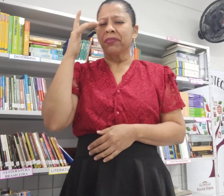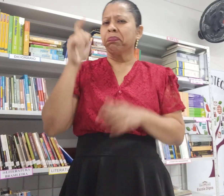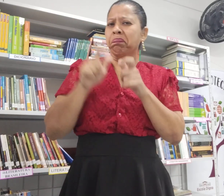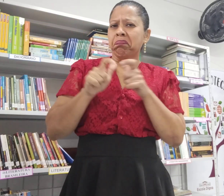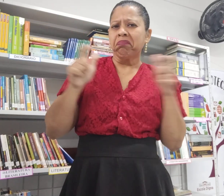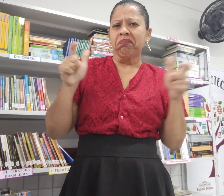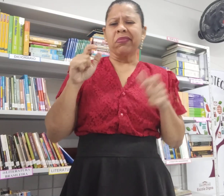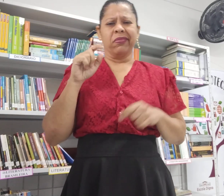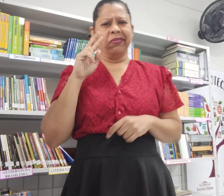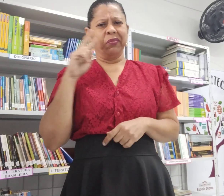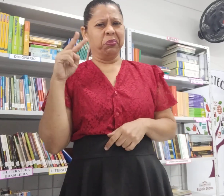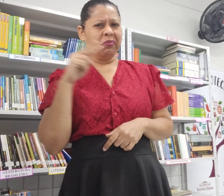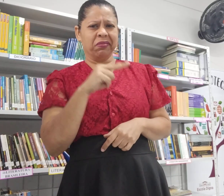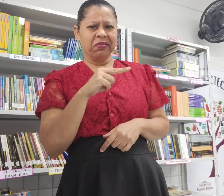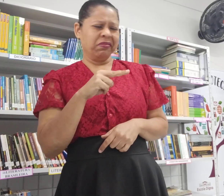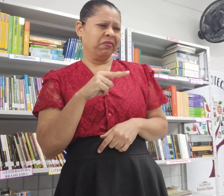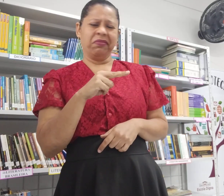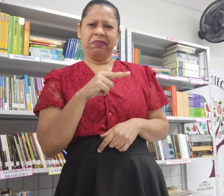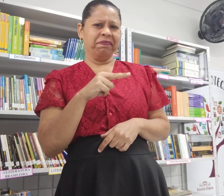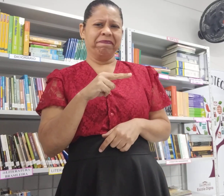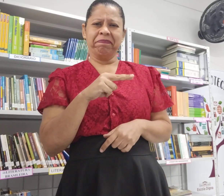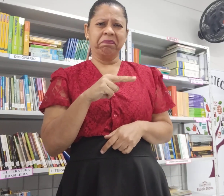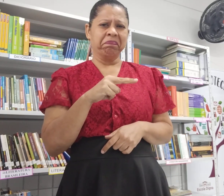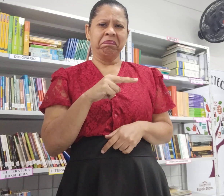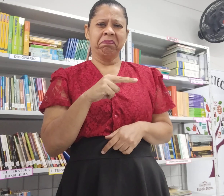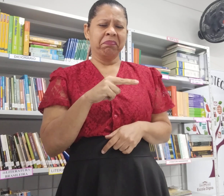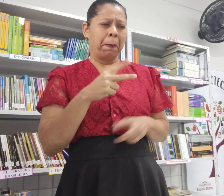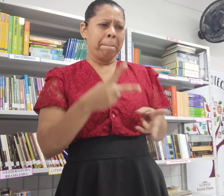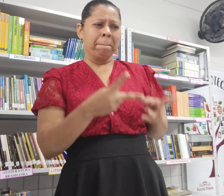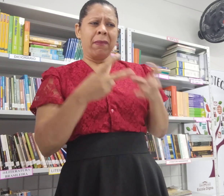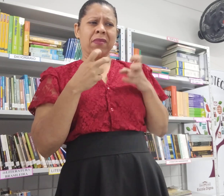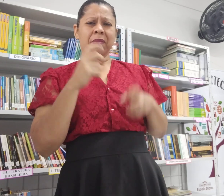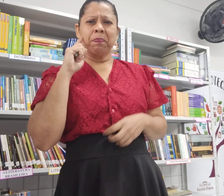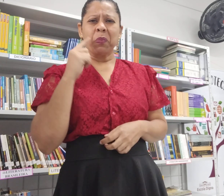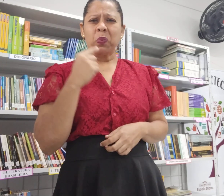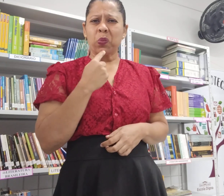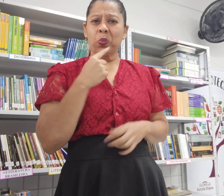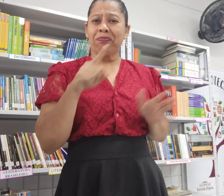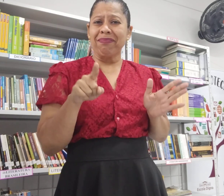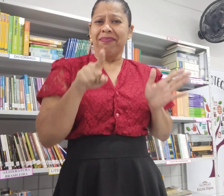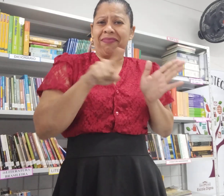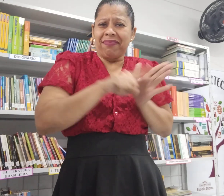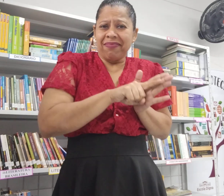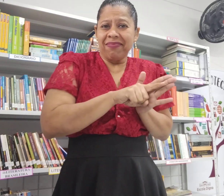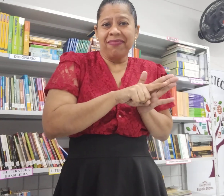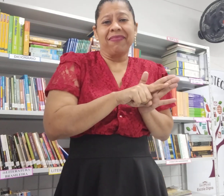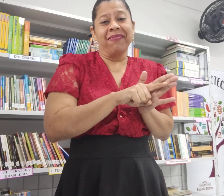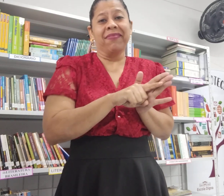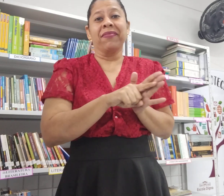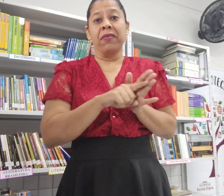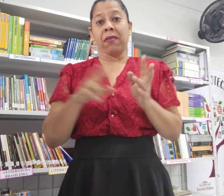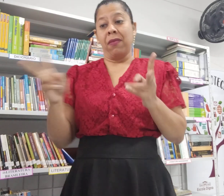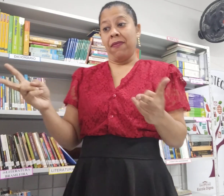obscura na visão negativa sobre os surdos. Viam-nos como anormais ou